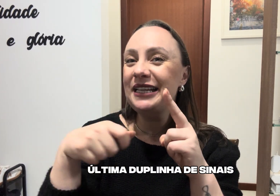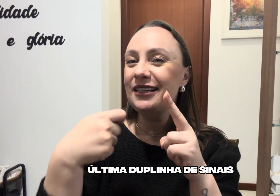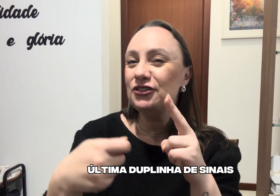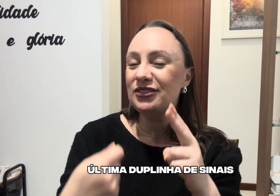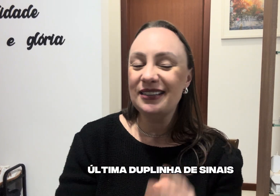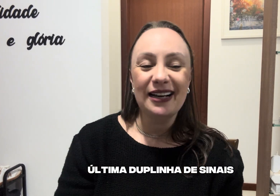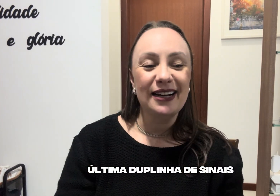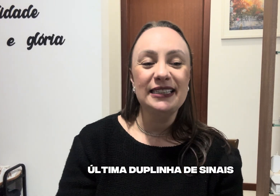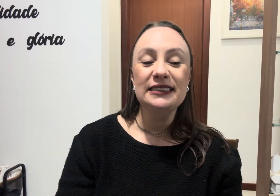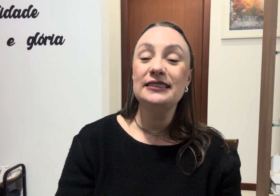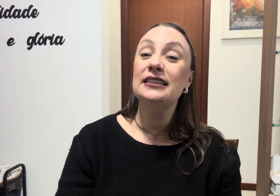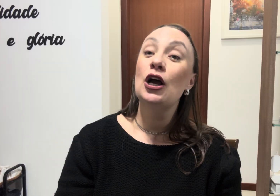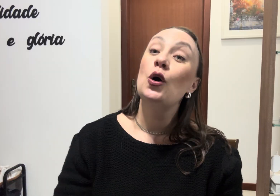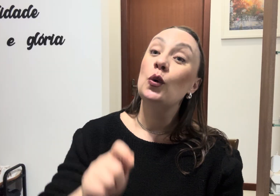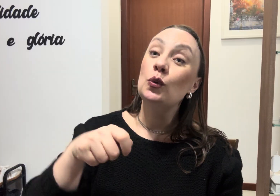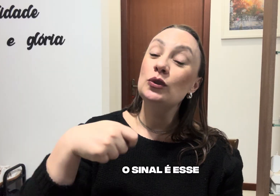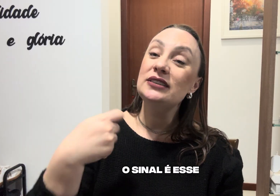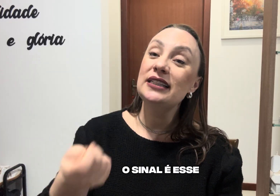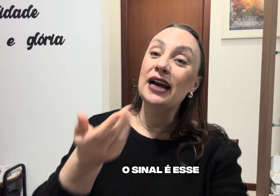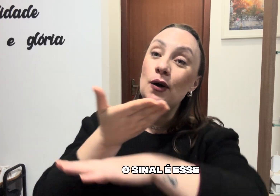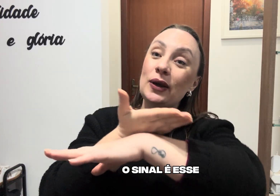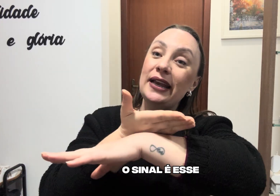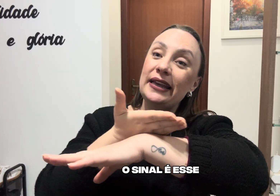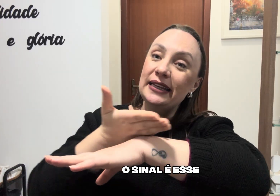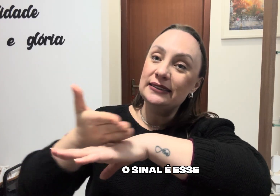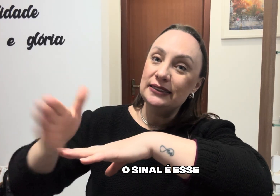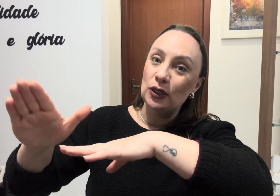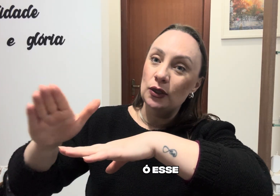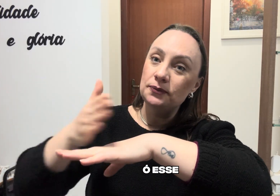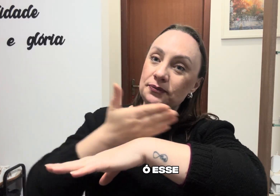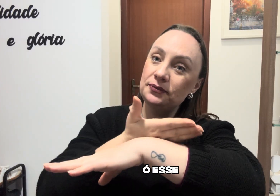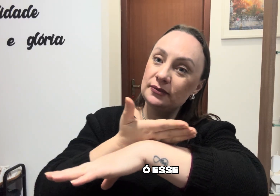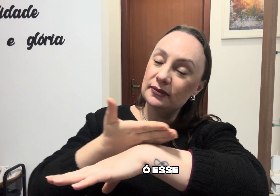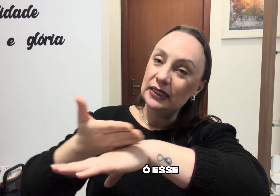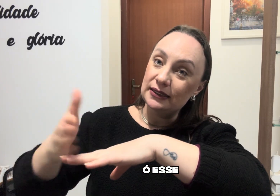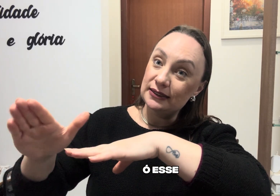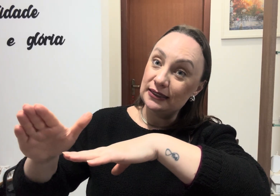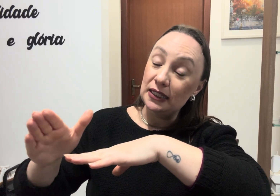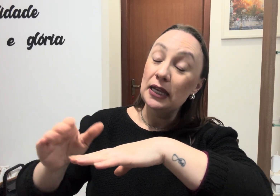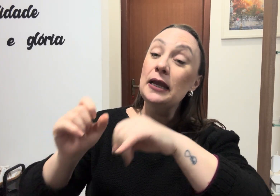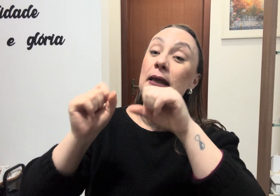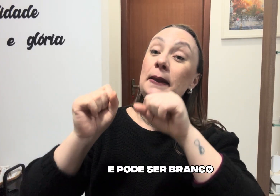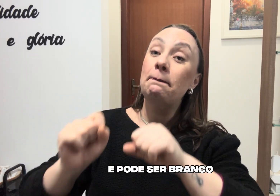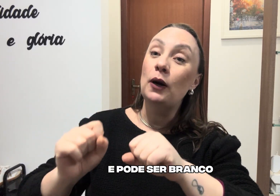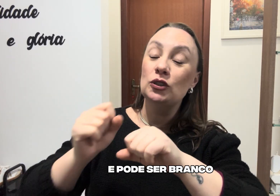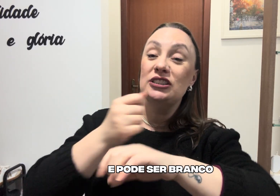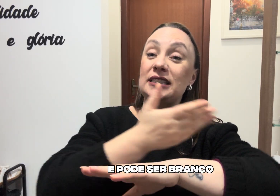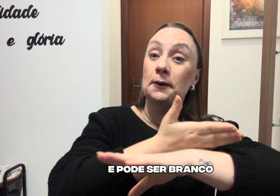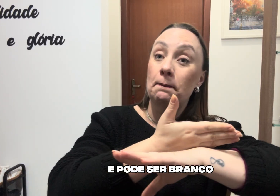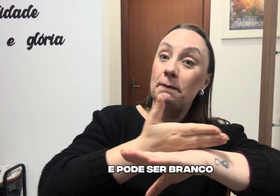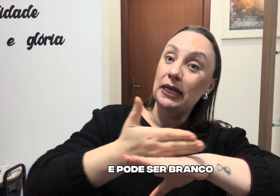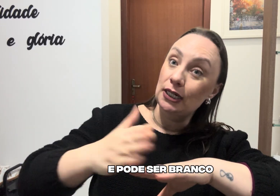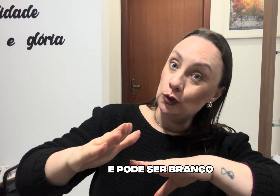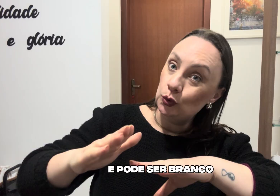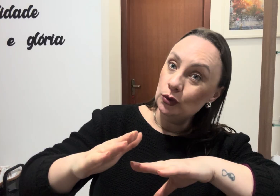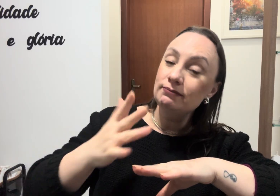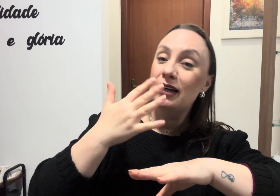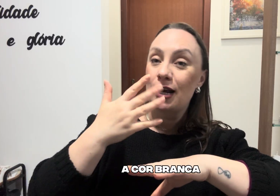duplinha de sinais, o sinal é esse, ó, esse. E pode ser branco, a